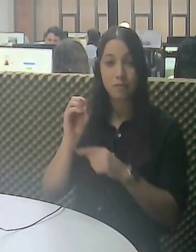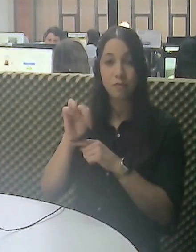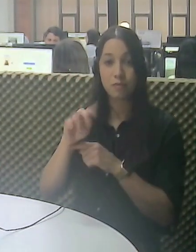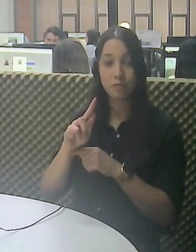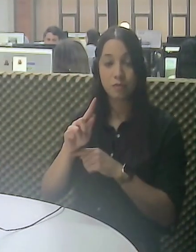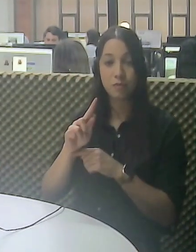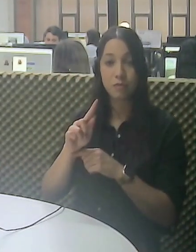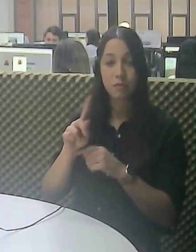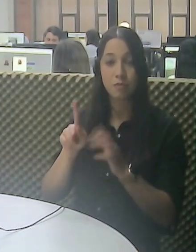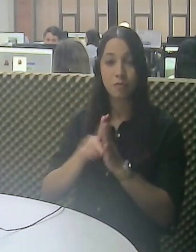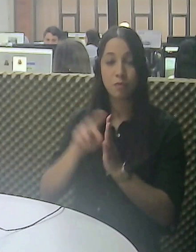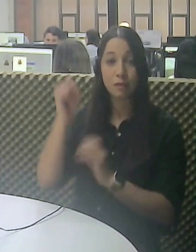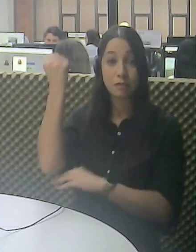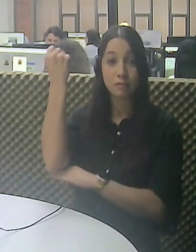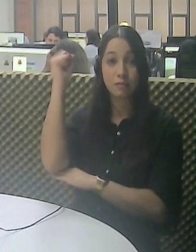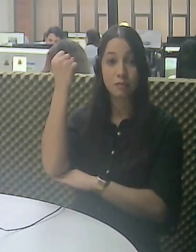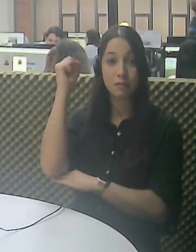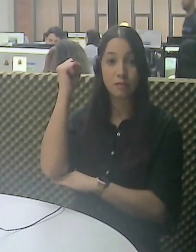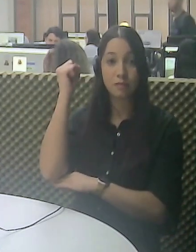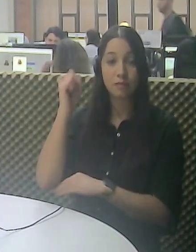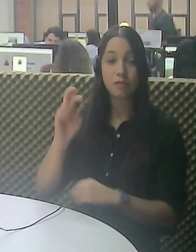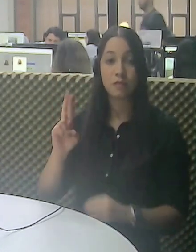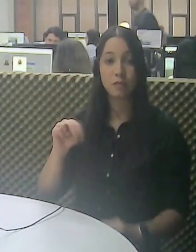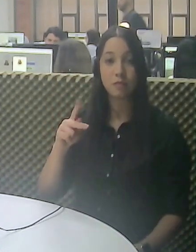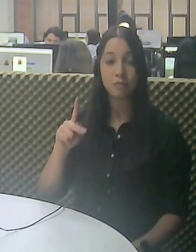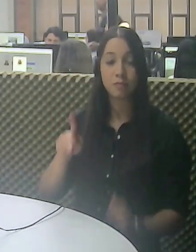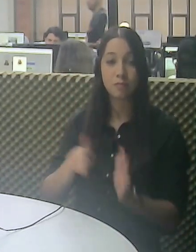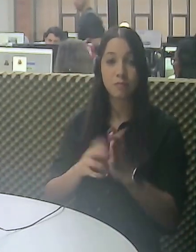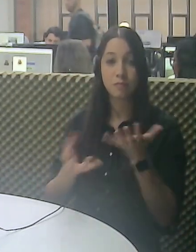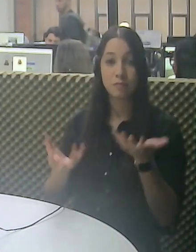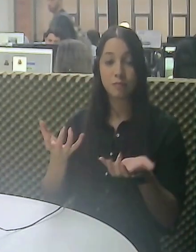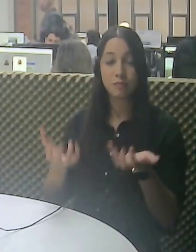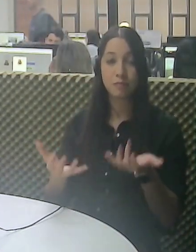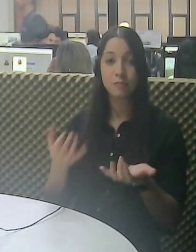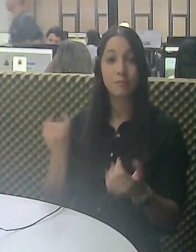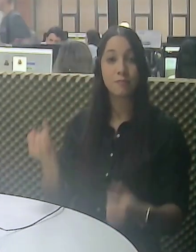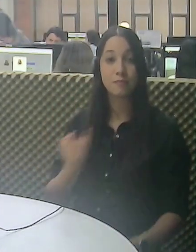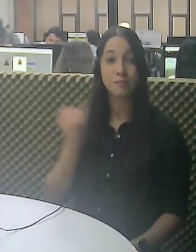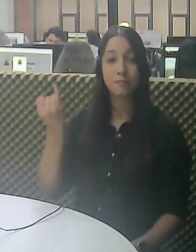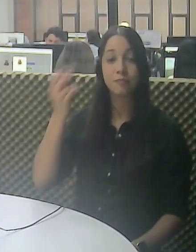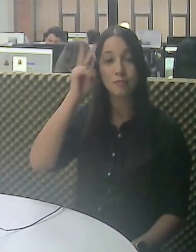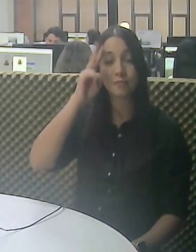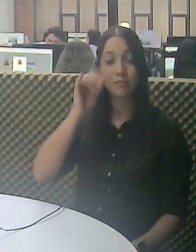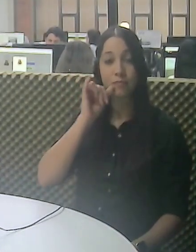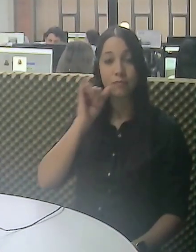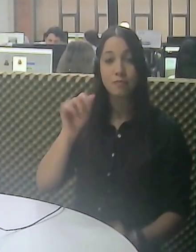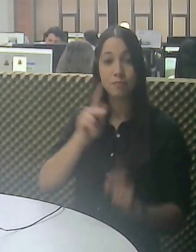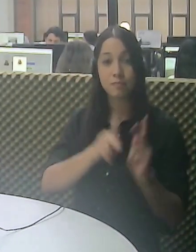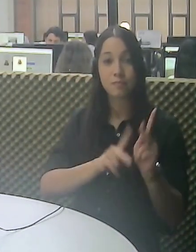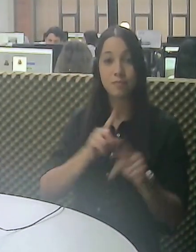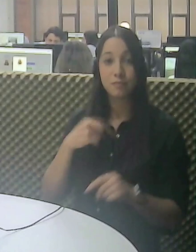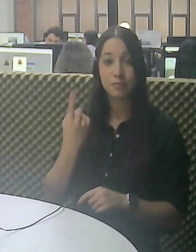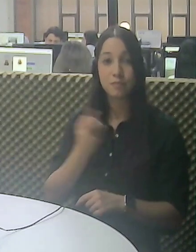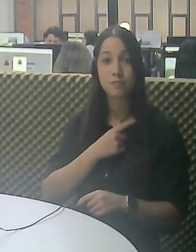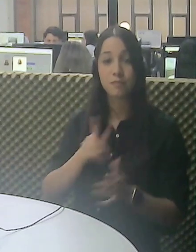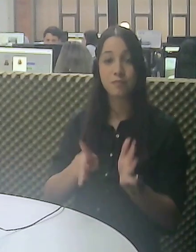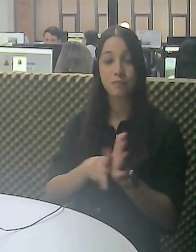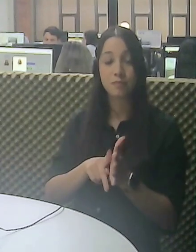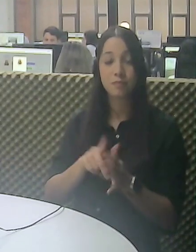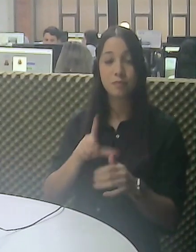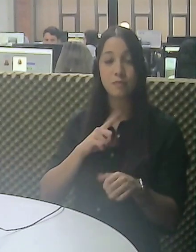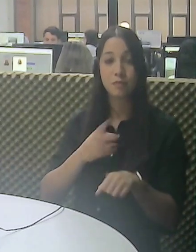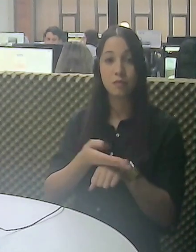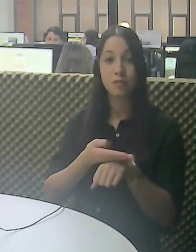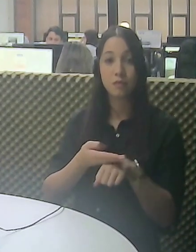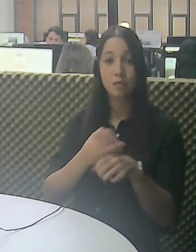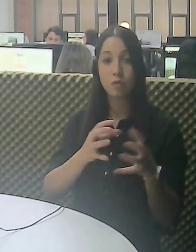no Seringueiras. E na sexta-feira, na RNP, no bairro Planalto. É importante lembrar a população que nós estaremos fazendo uma triagem para ver qual